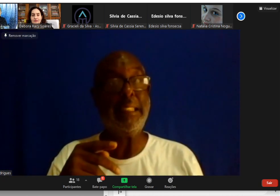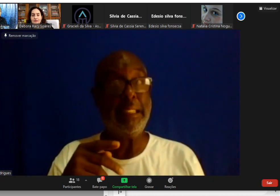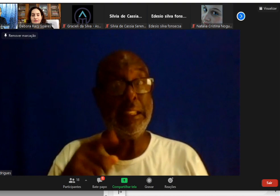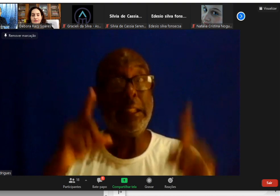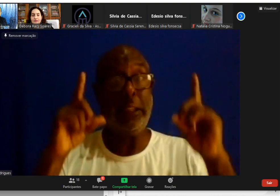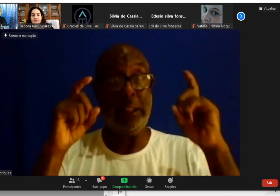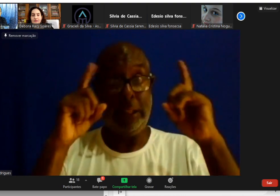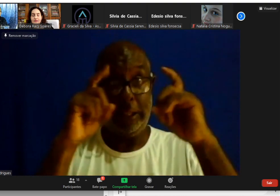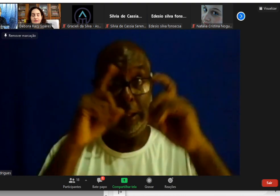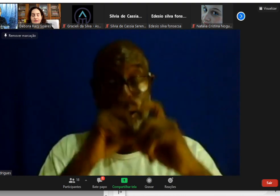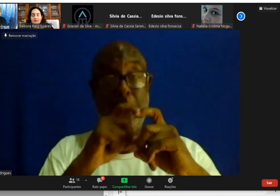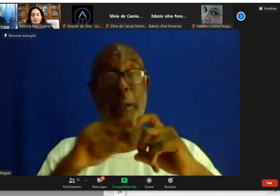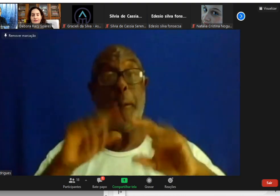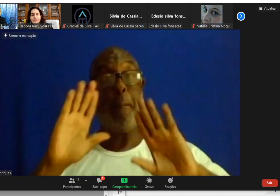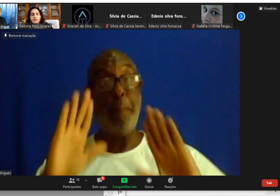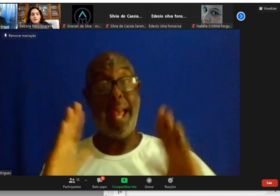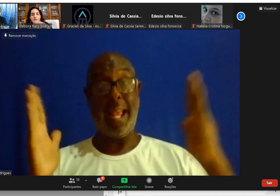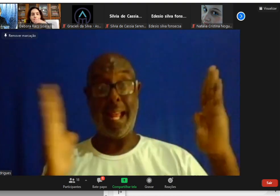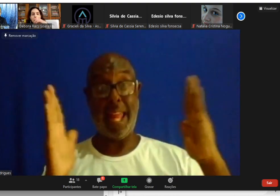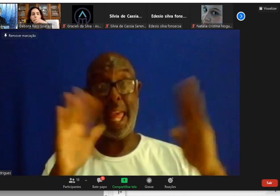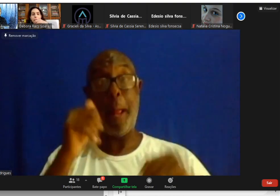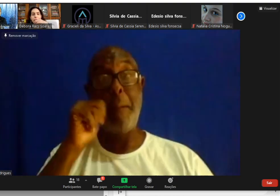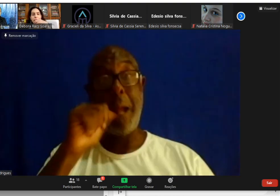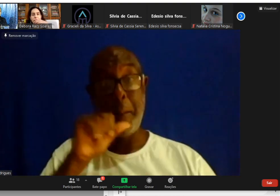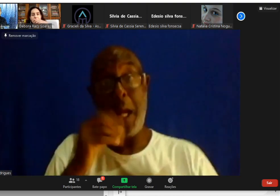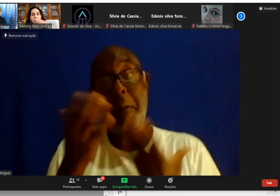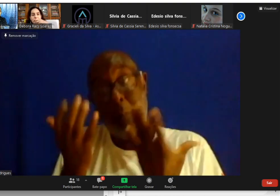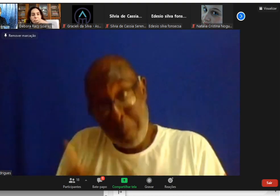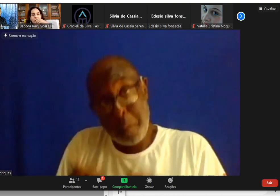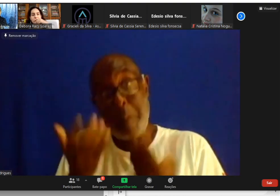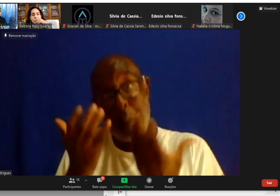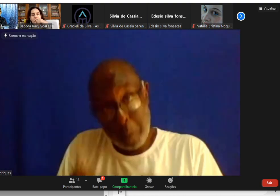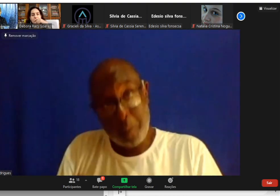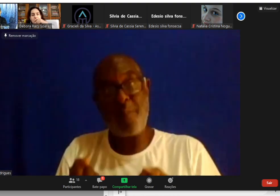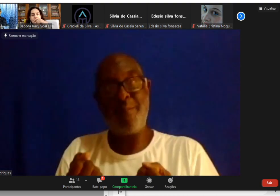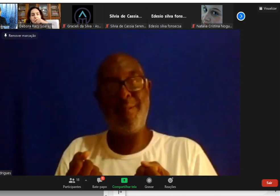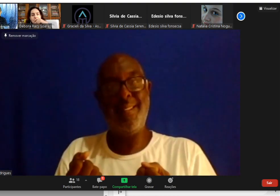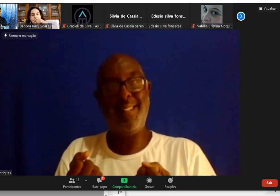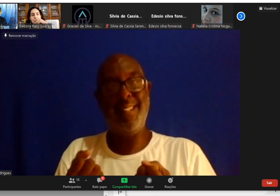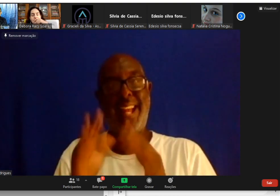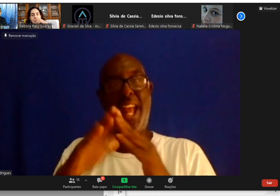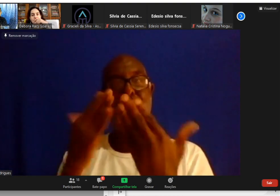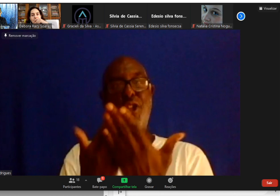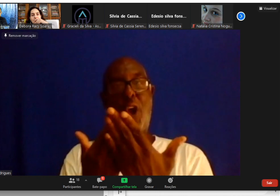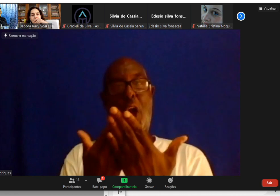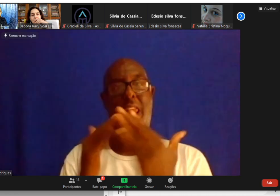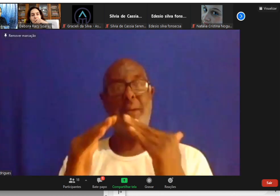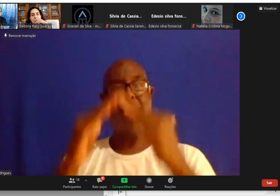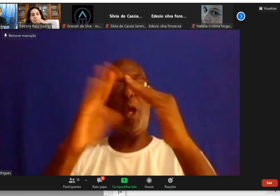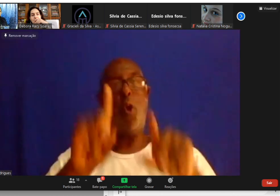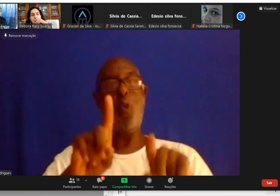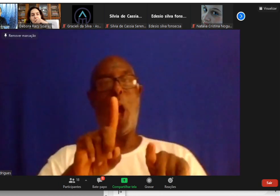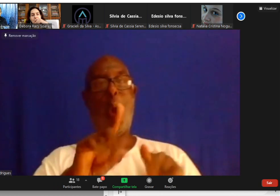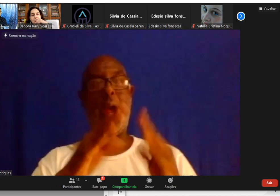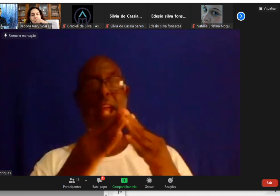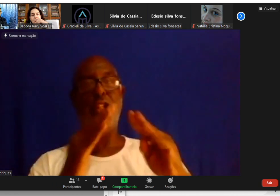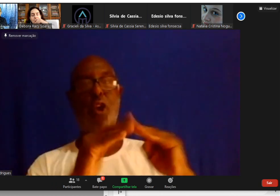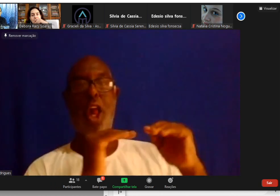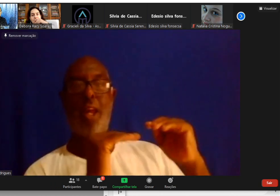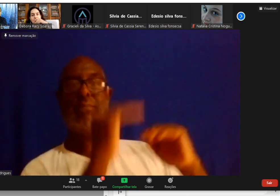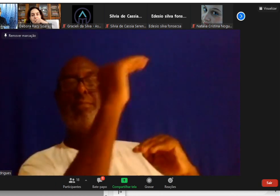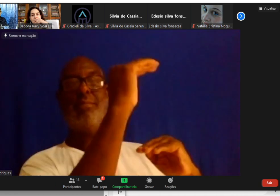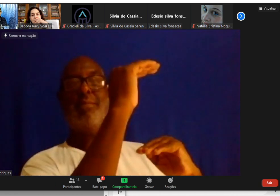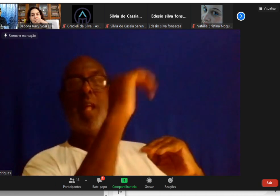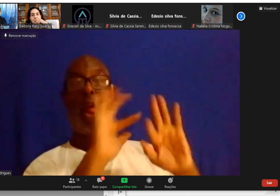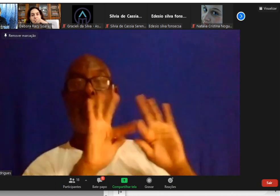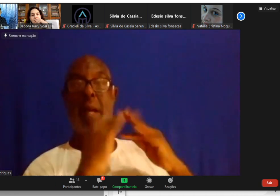época profissionais que tinham a prática de oralização. Então naquele período a minha mãe sempre aceitava, né? Então